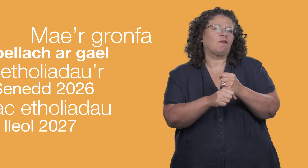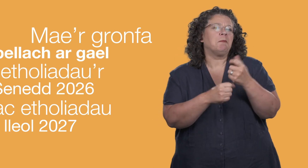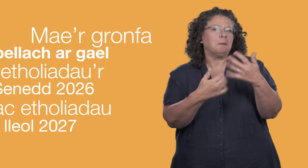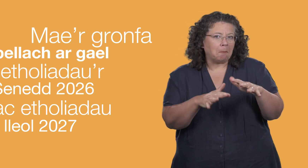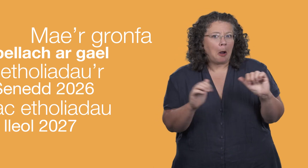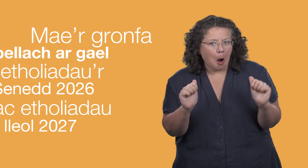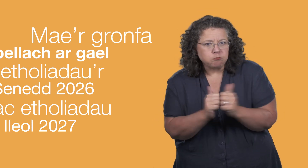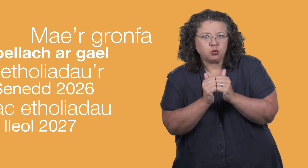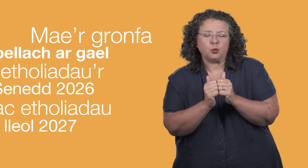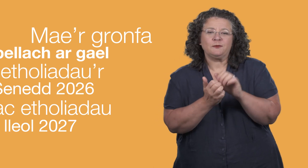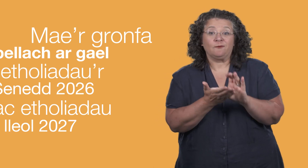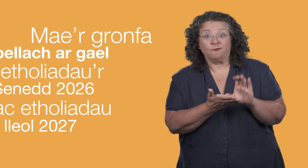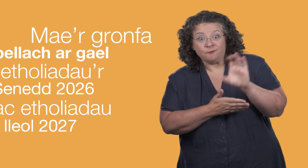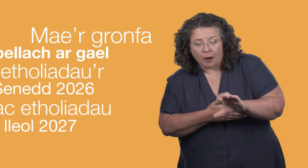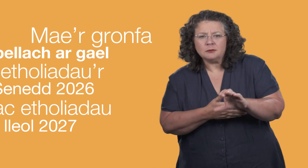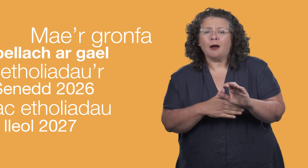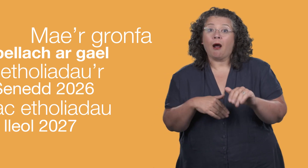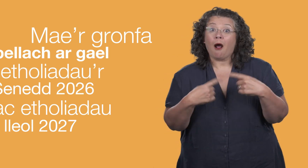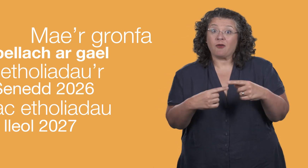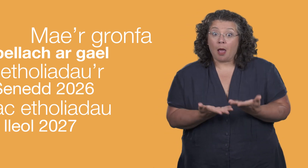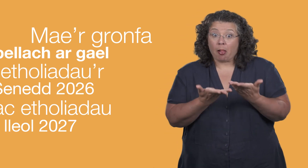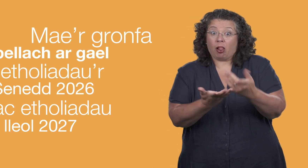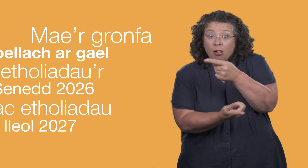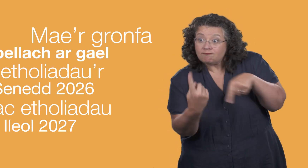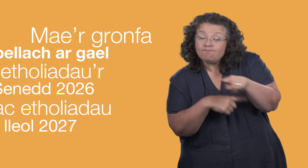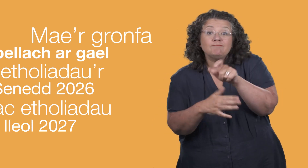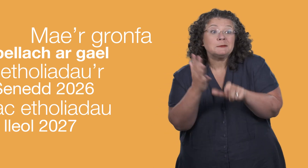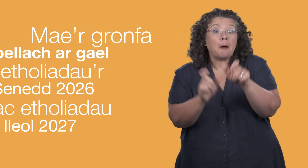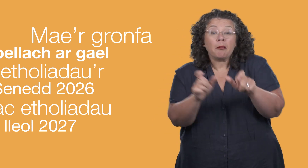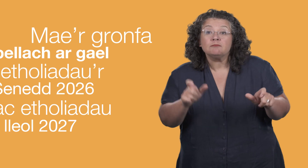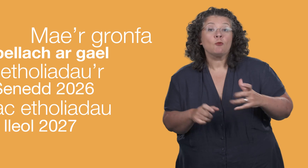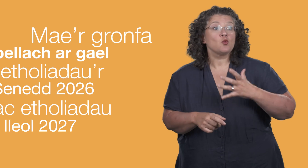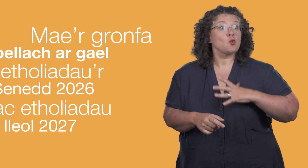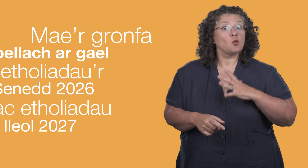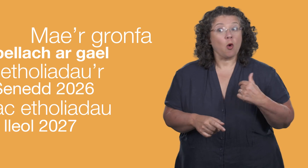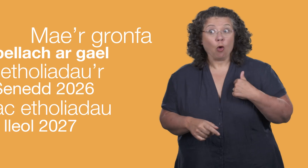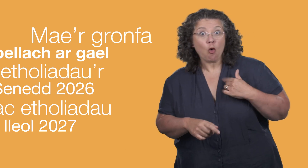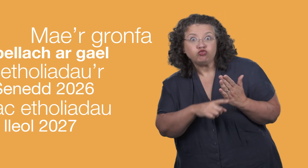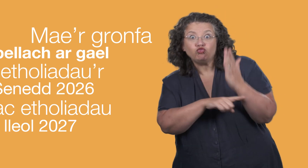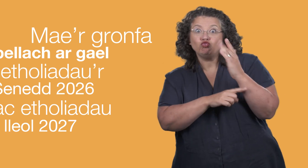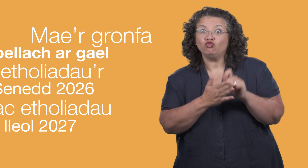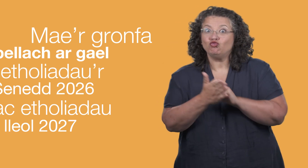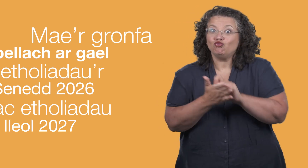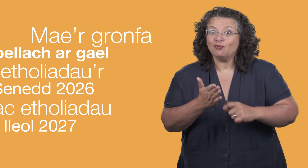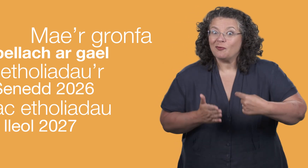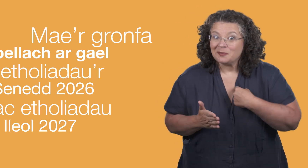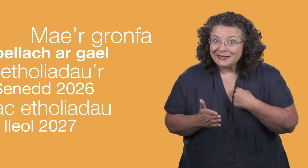sy'n sefyll yn etholiadau'r Senedd ym mis Mai 2026